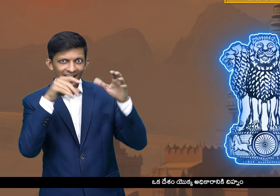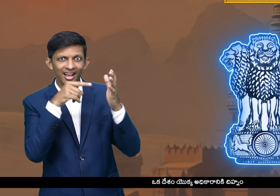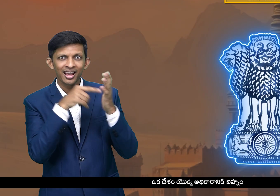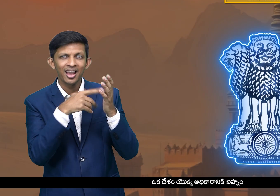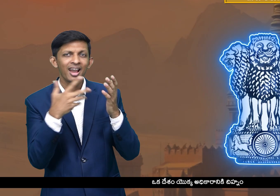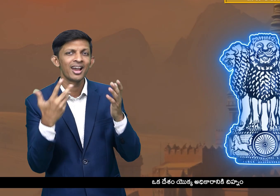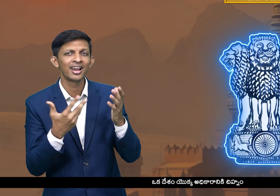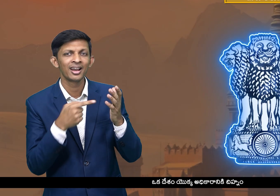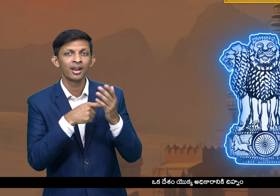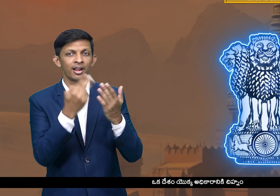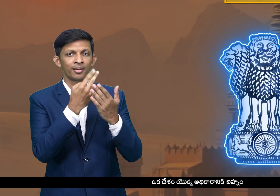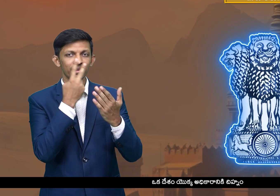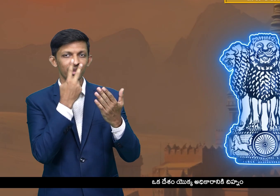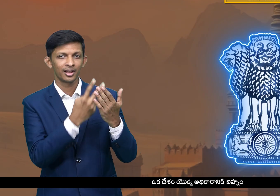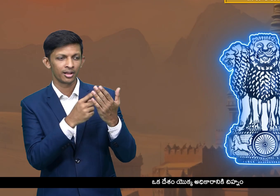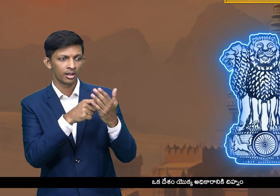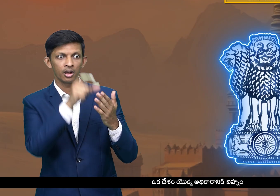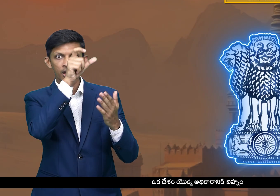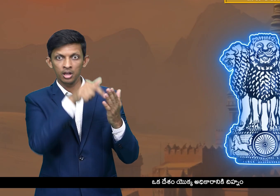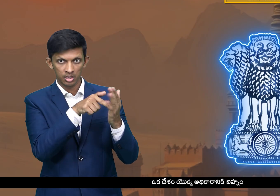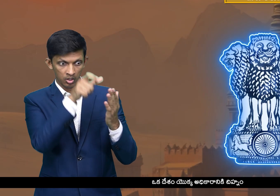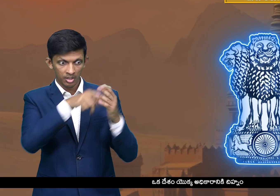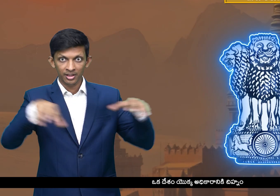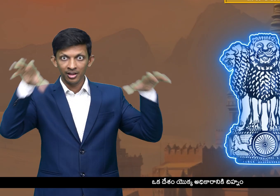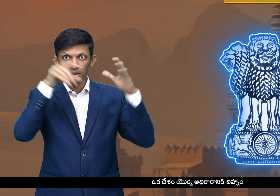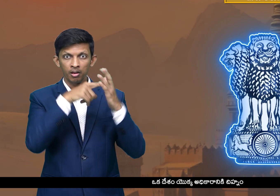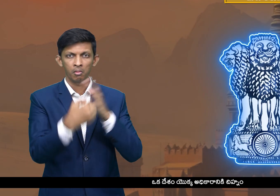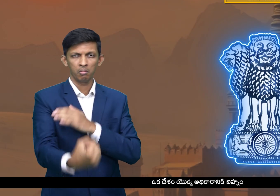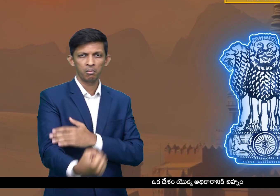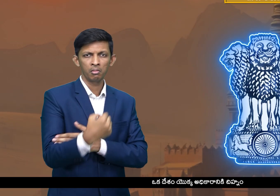ఒక దేశం యొక్క అధికారానికి చిహ్నం.